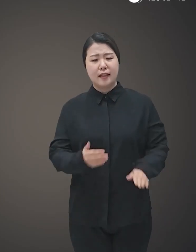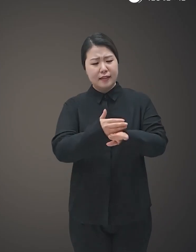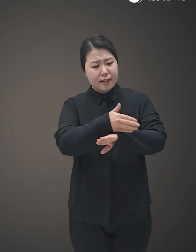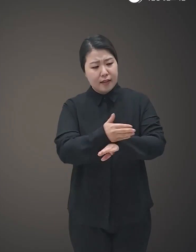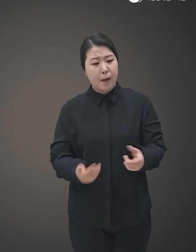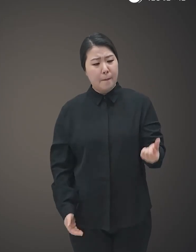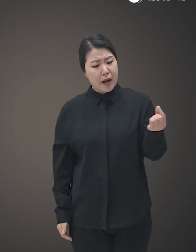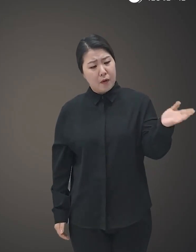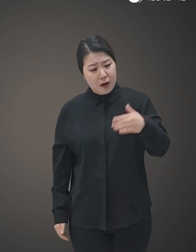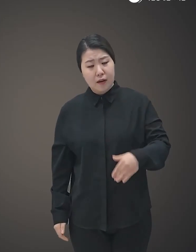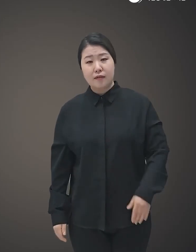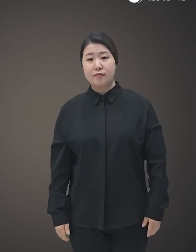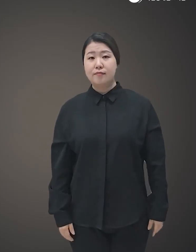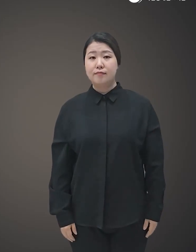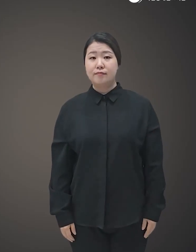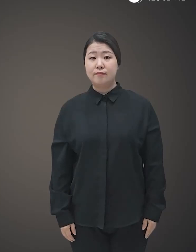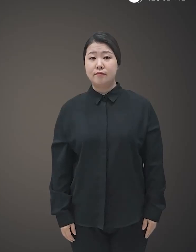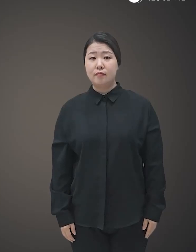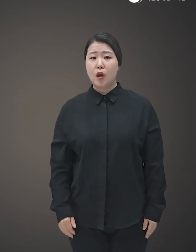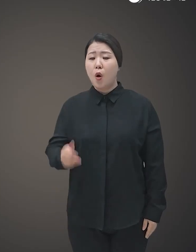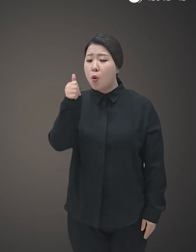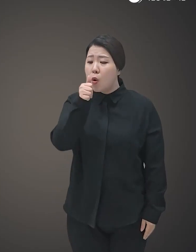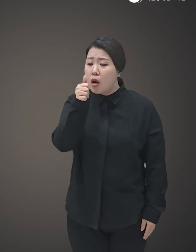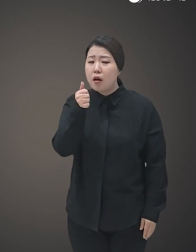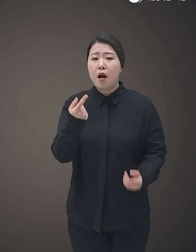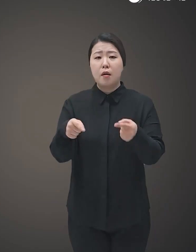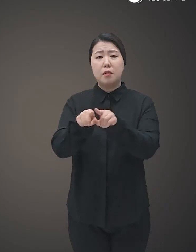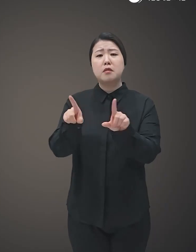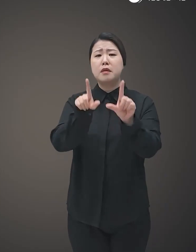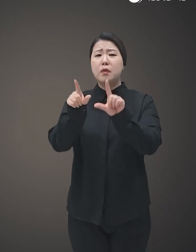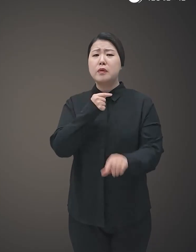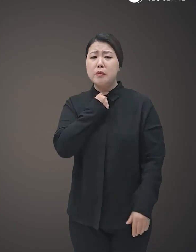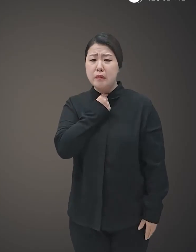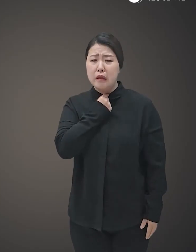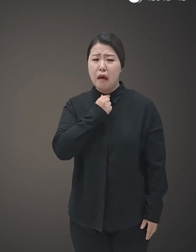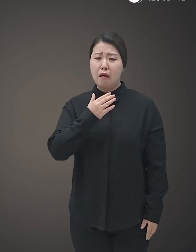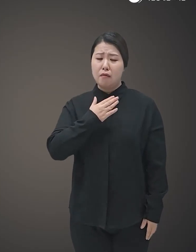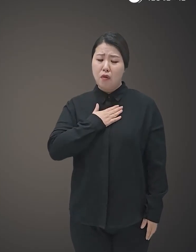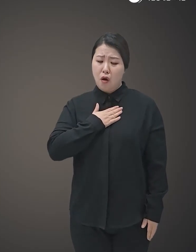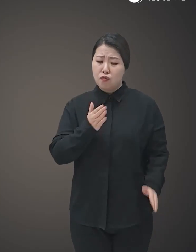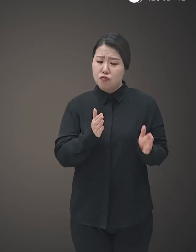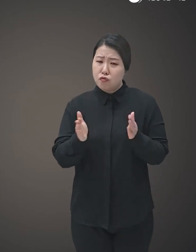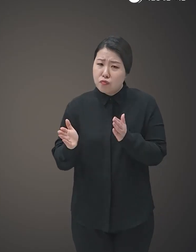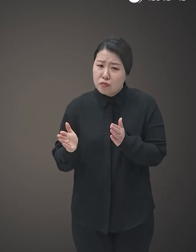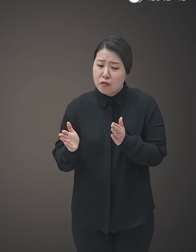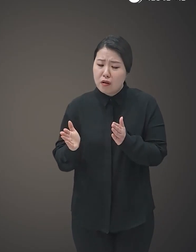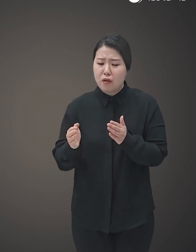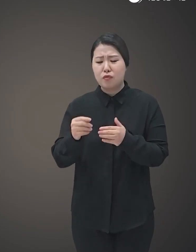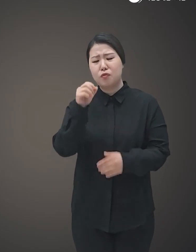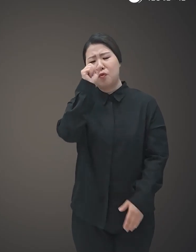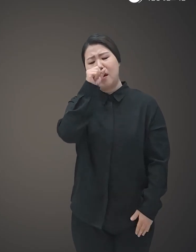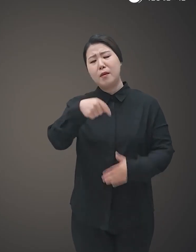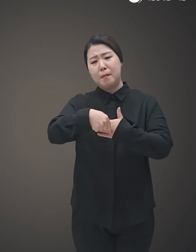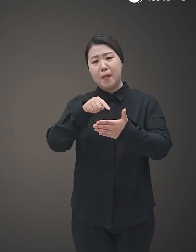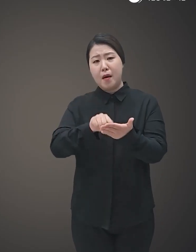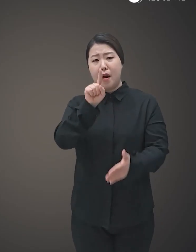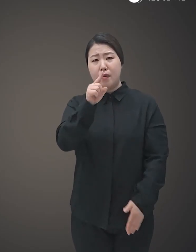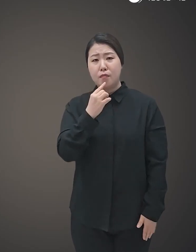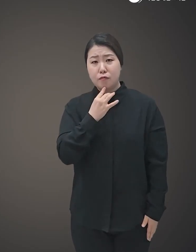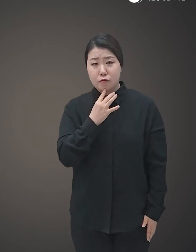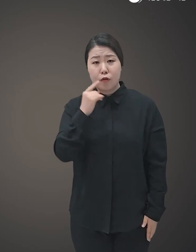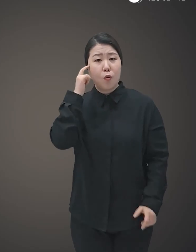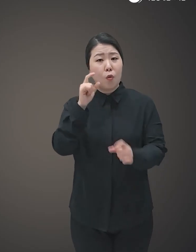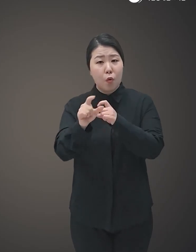늦겠다. 빨리 나와. 고양이랑 살고 싶은데 준비된 건 좋아하는 마음뿐. 준비되지 않은